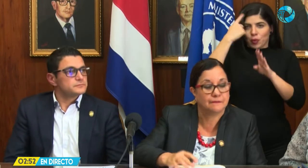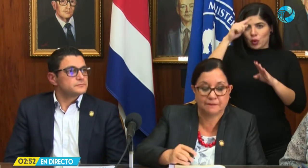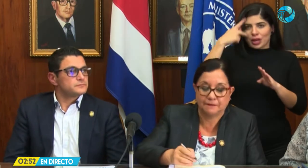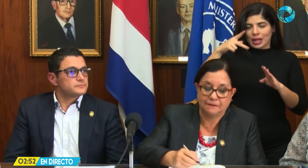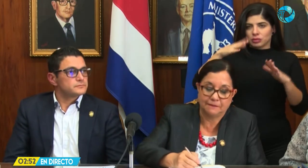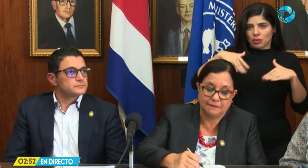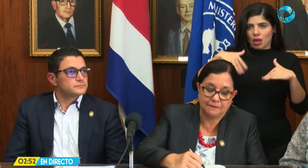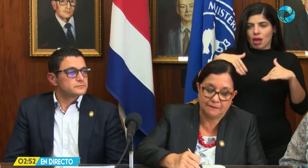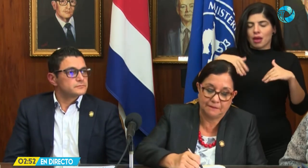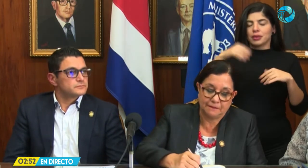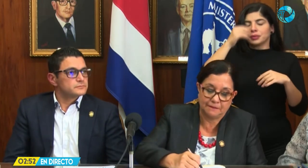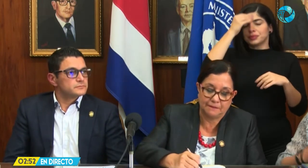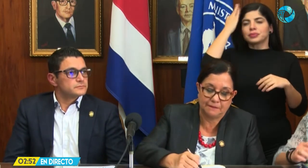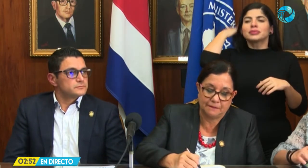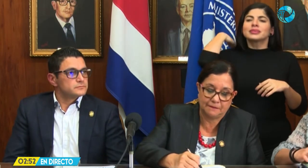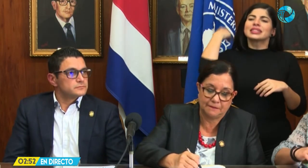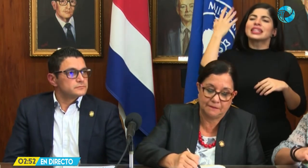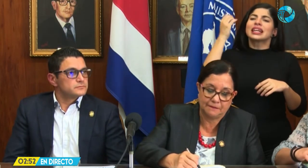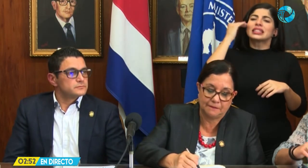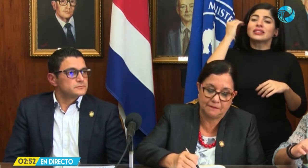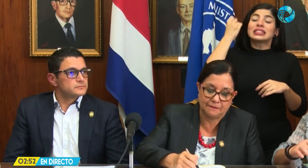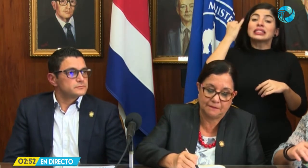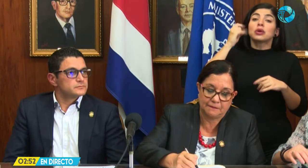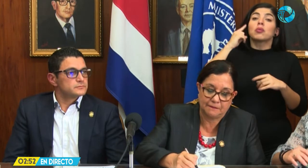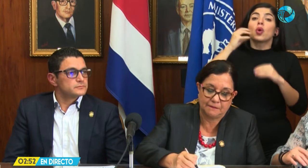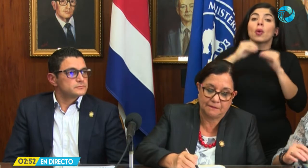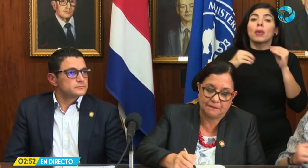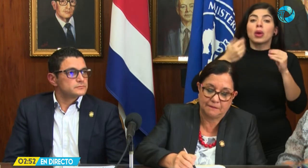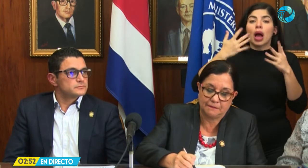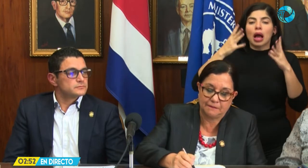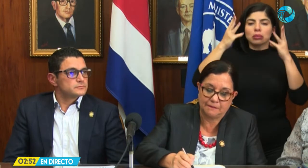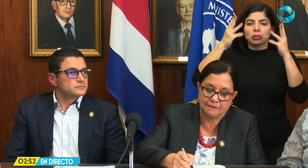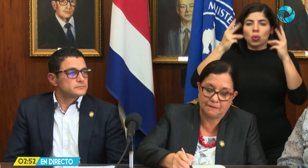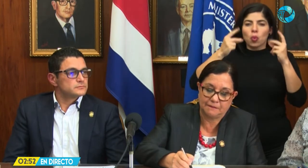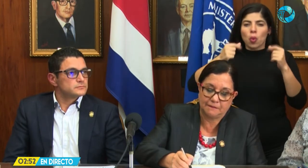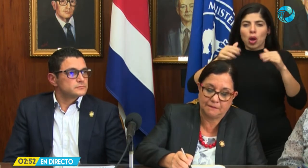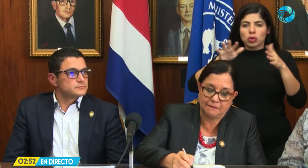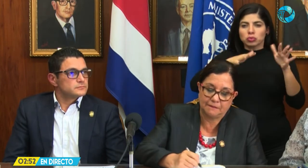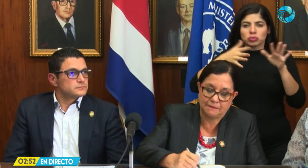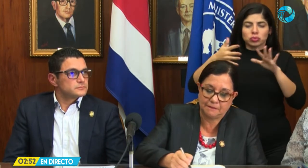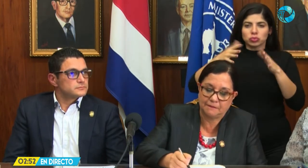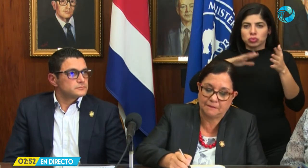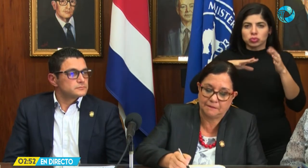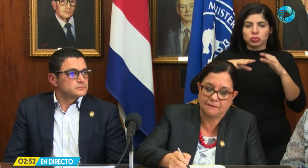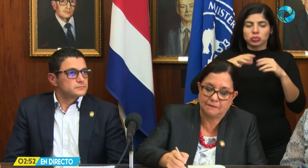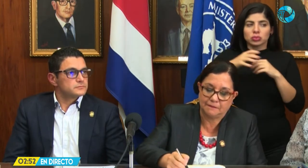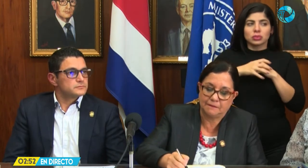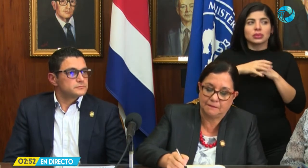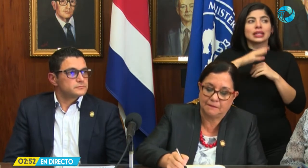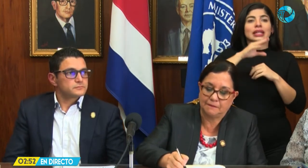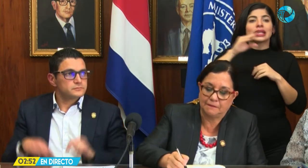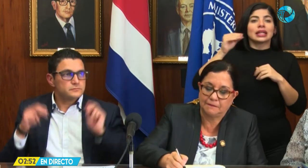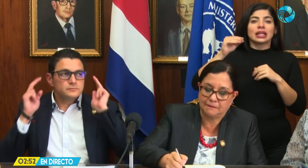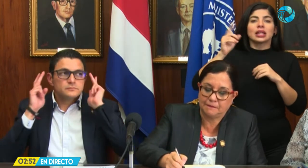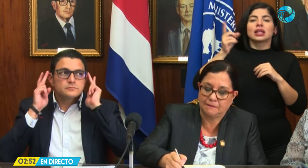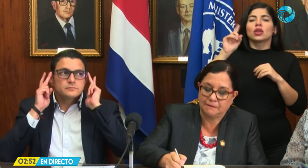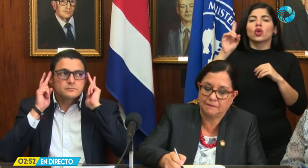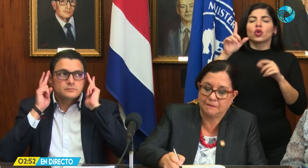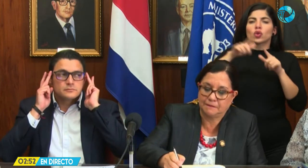riesgo. Quería saber si por lo menos tienen algún mapeo, cuántos podrían ser los centros educativos y de qué